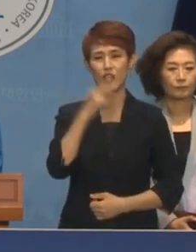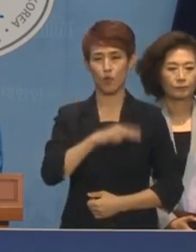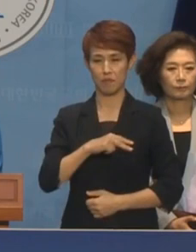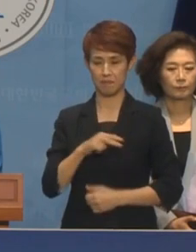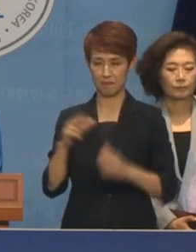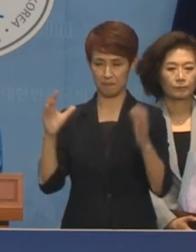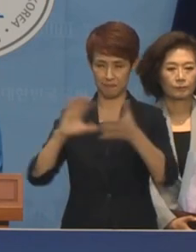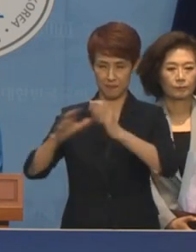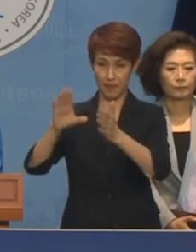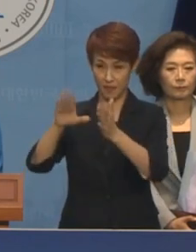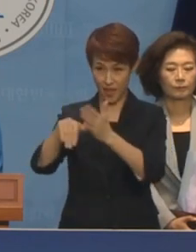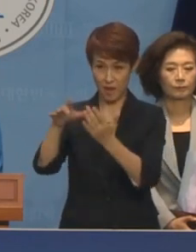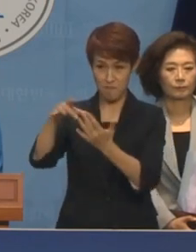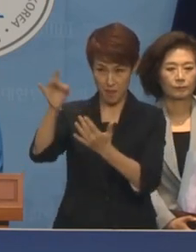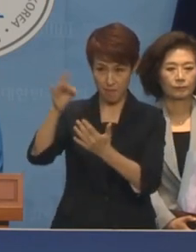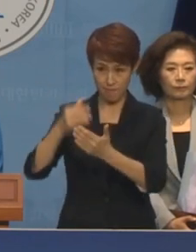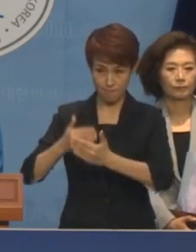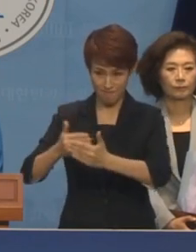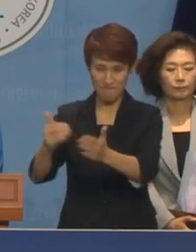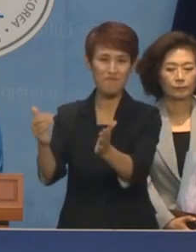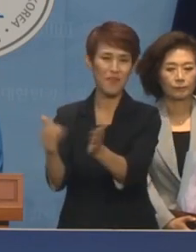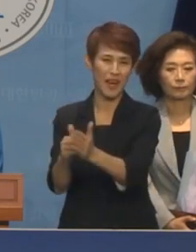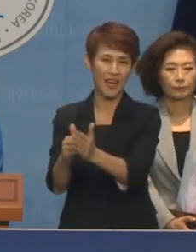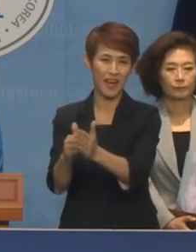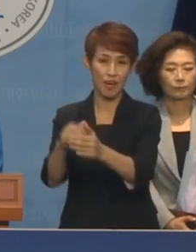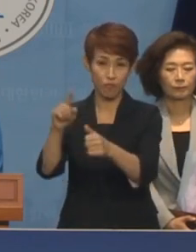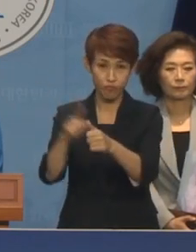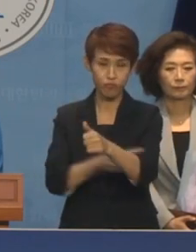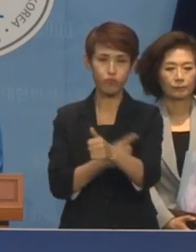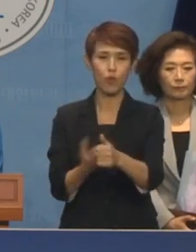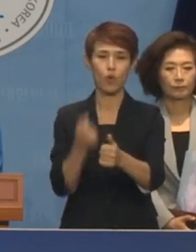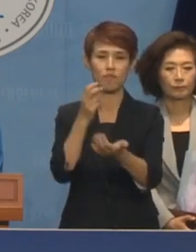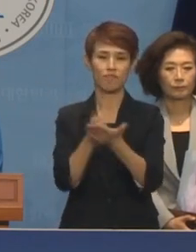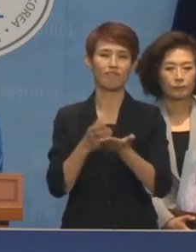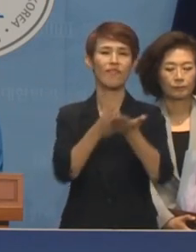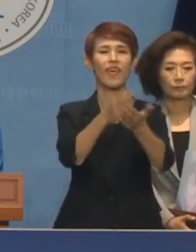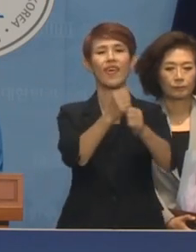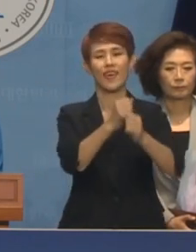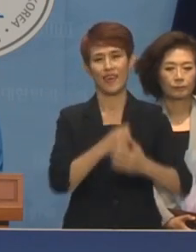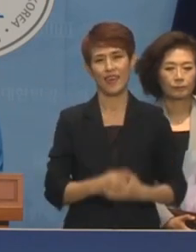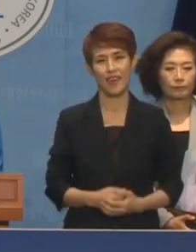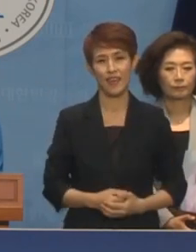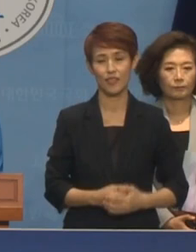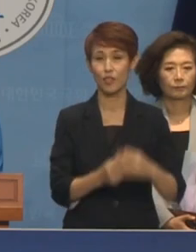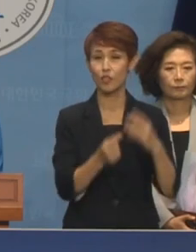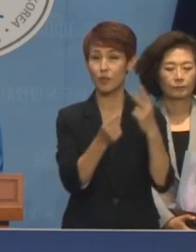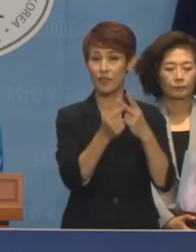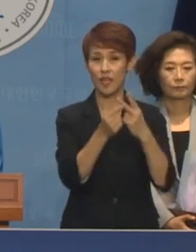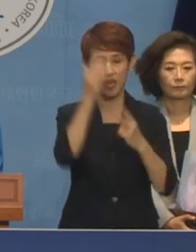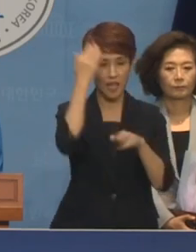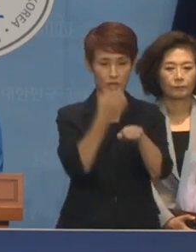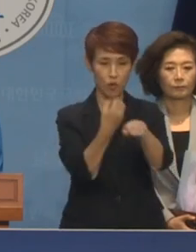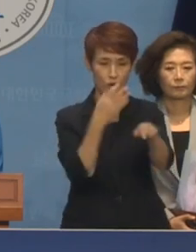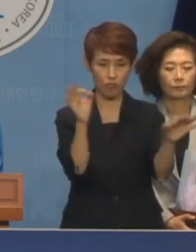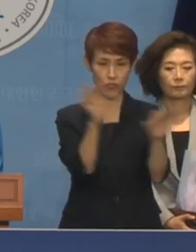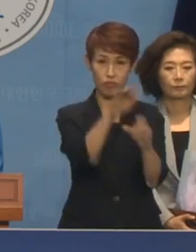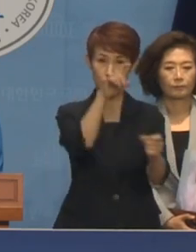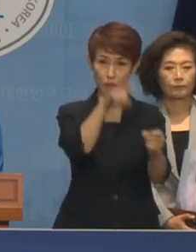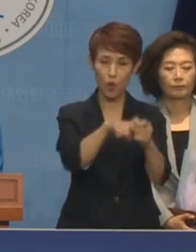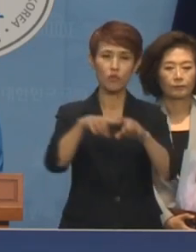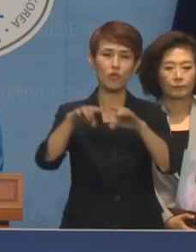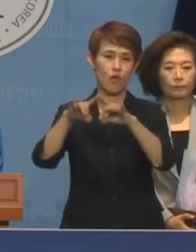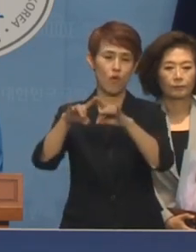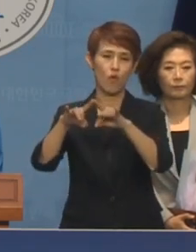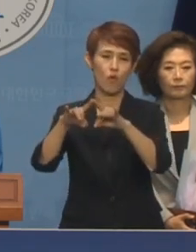의원총회에서 당론 채택 절차를 거쳤기 때문에 곧 발의가 될 예정입니다. 두 번째는 탄소 중립을 위한 전력계통